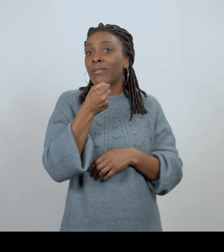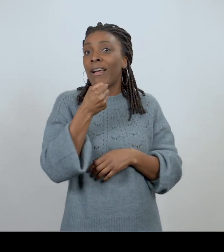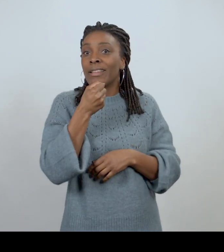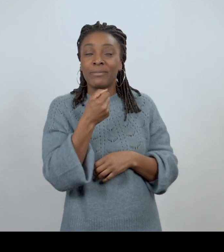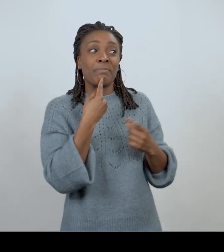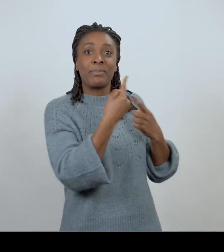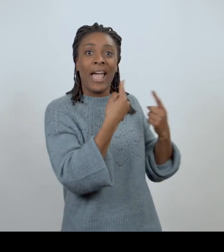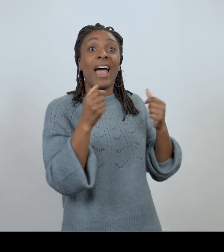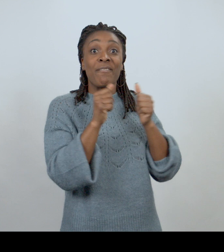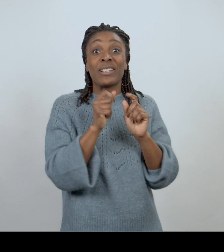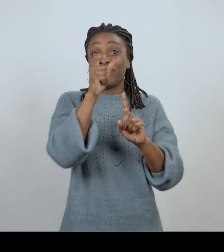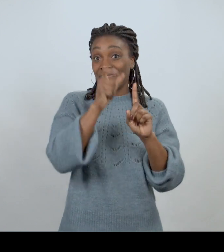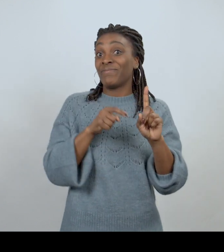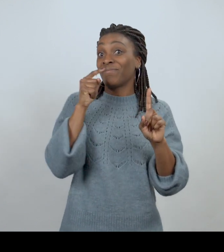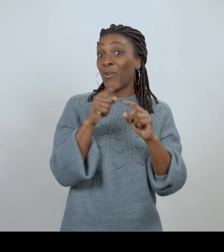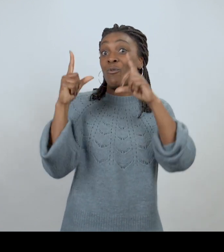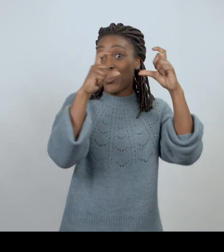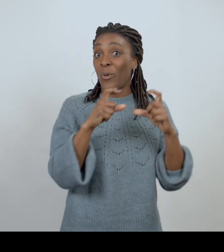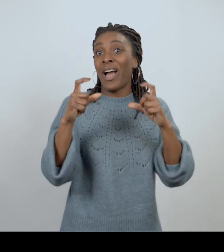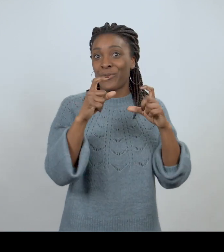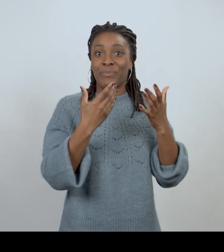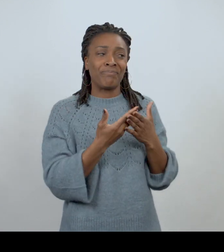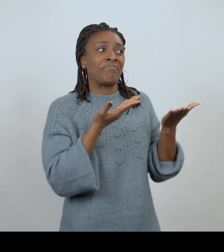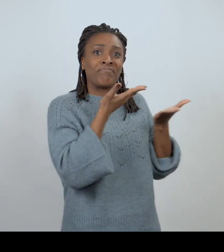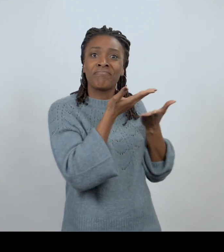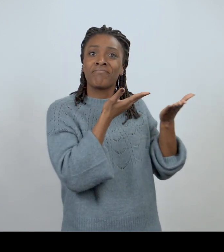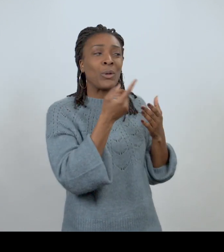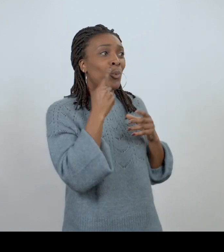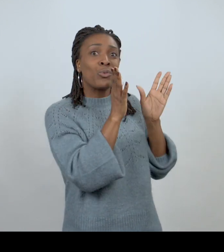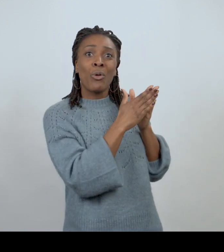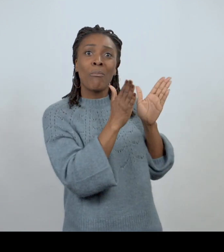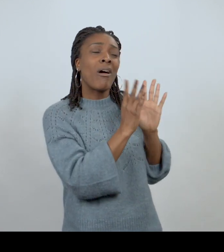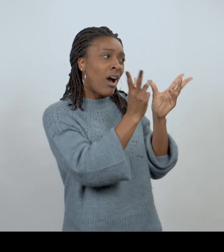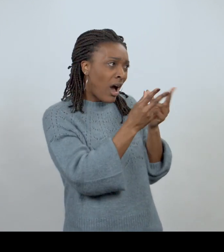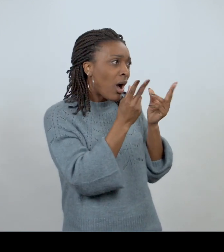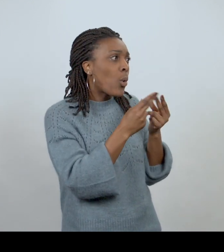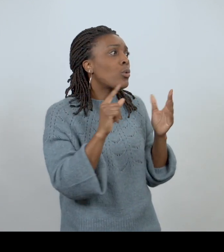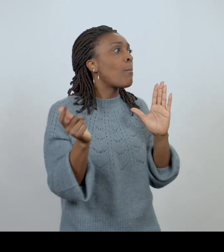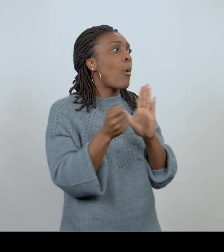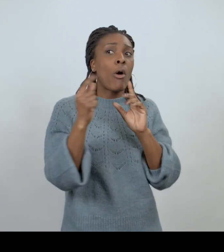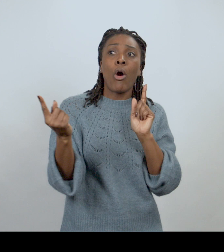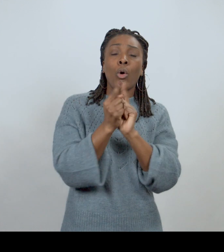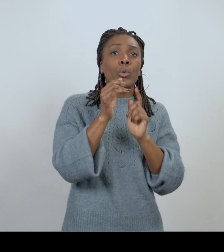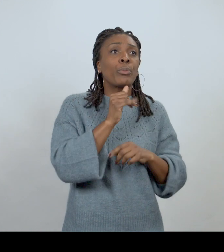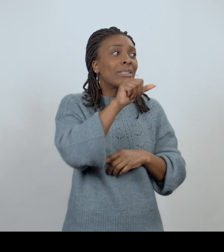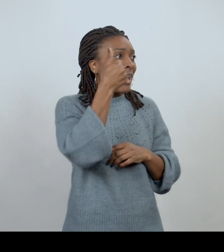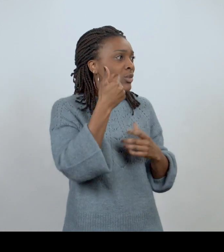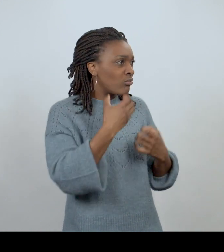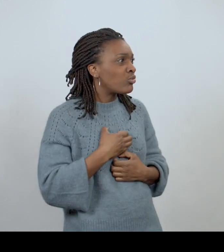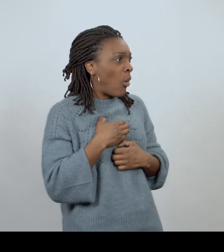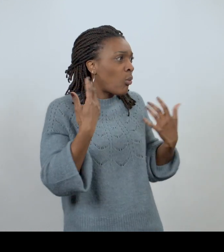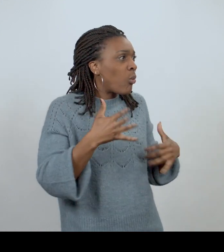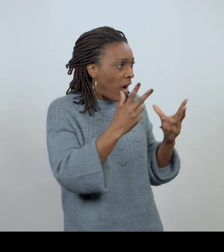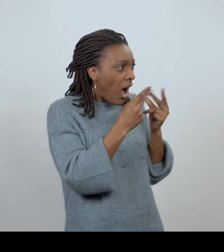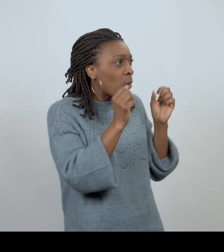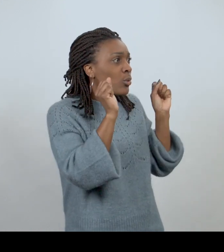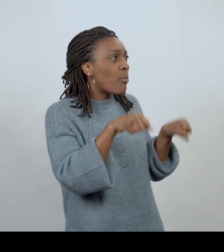avec l'auteur de cette image pour lui demander de raconter ce moment choquant. «